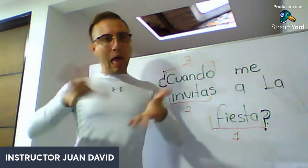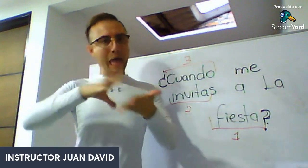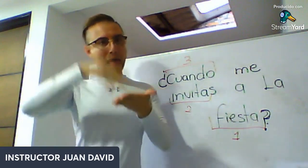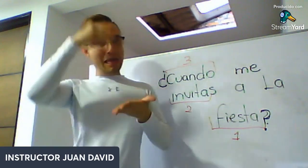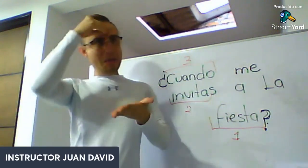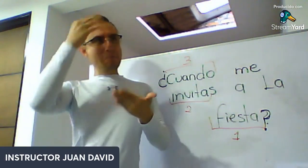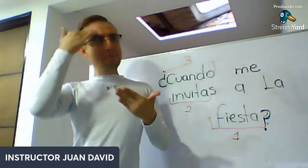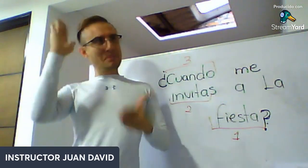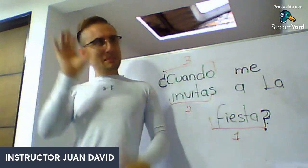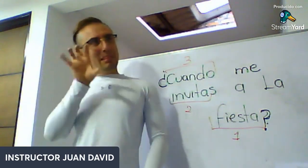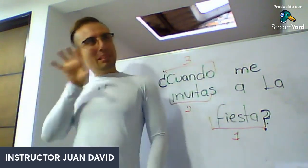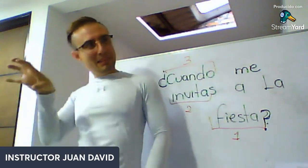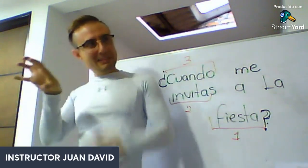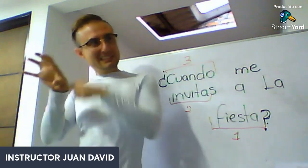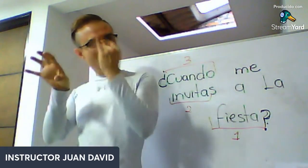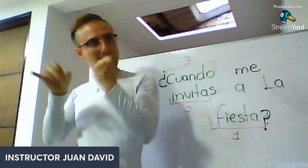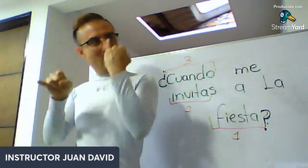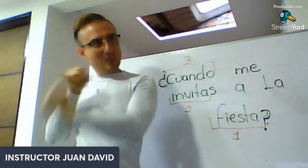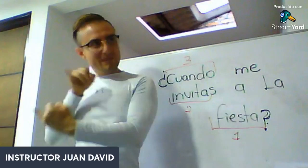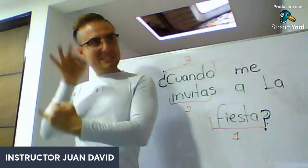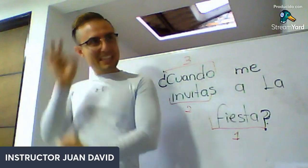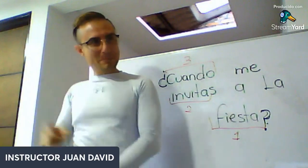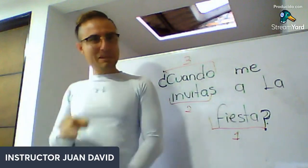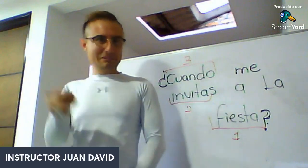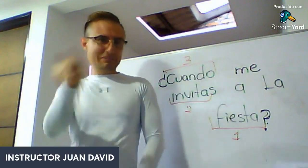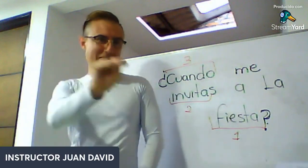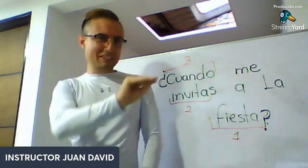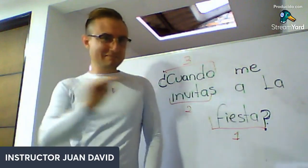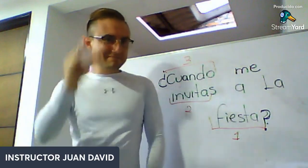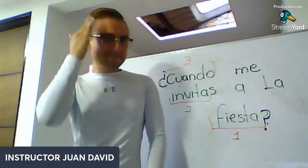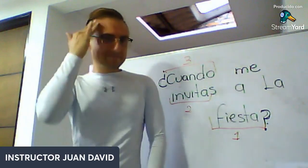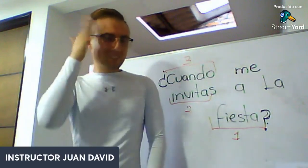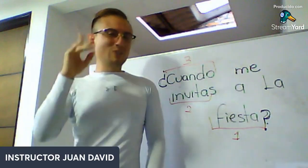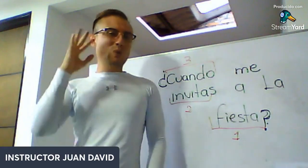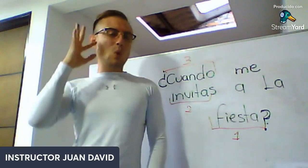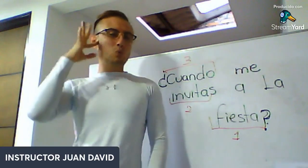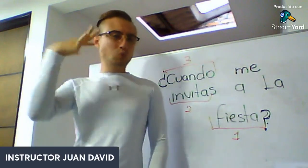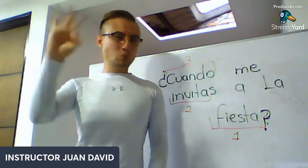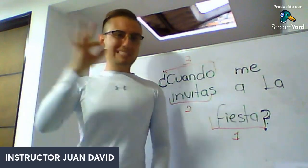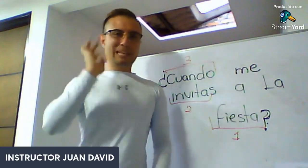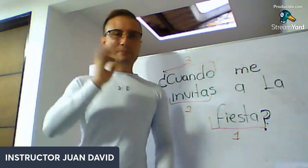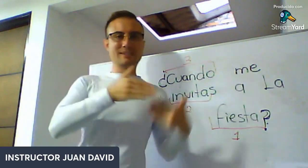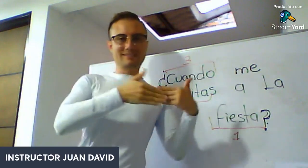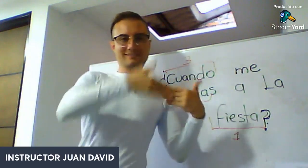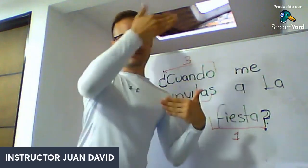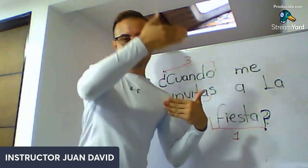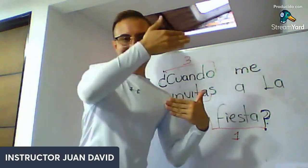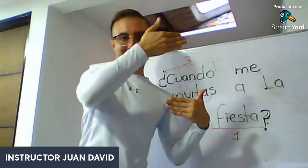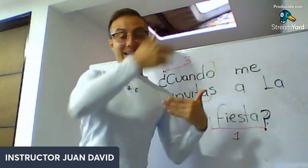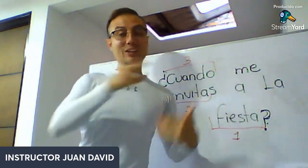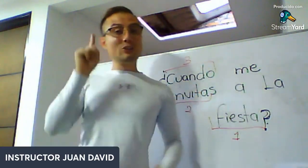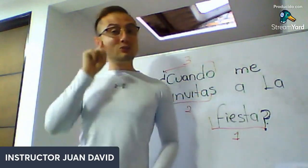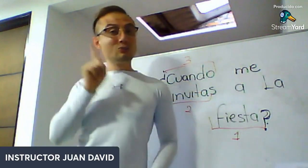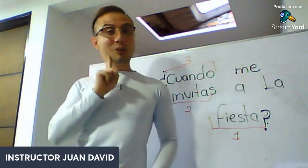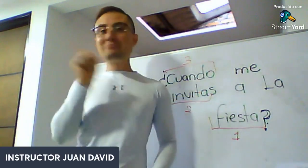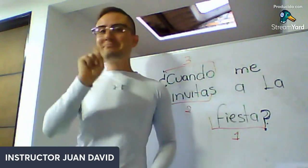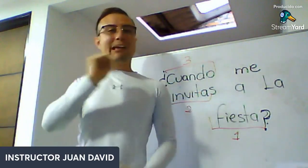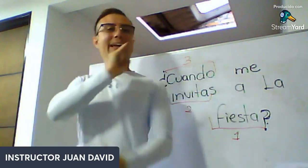cuando siempre va al final entonces recuerden ustedes de pronto dirán hay si en un país hay un idioma que